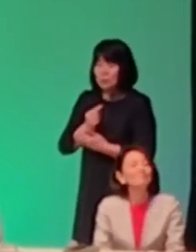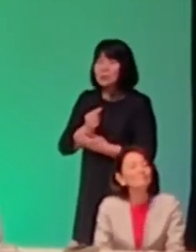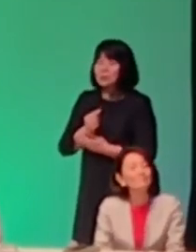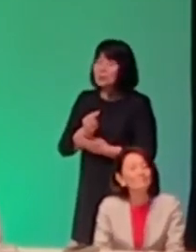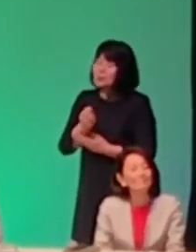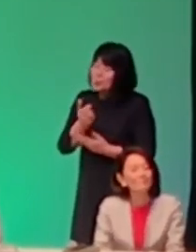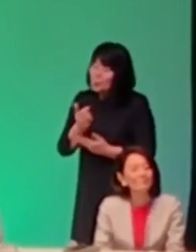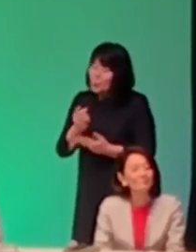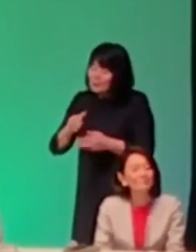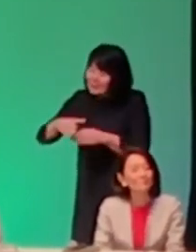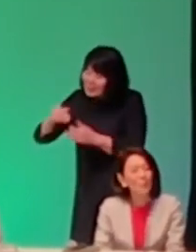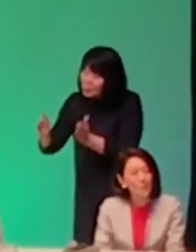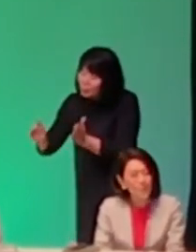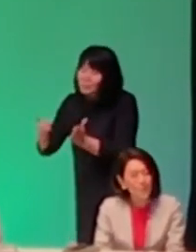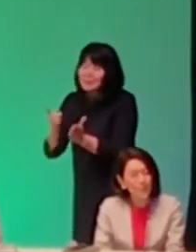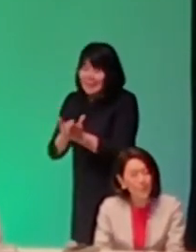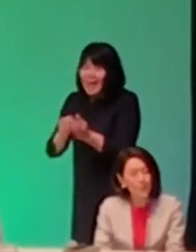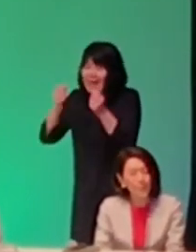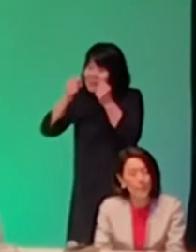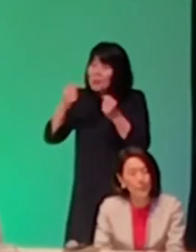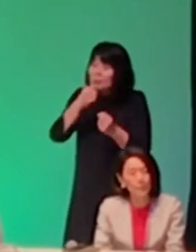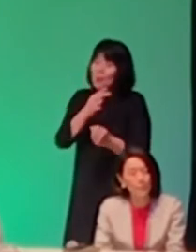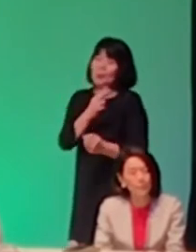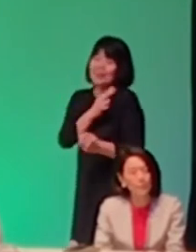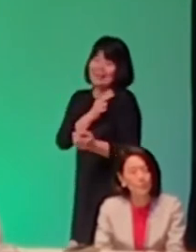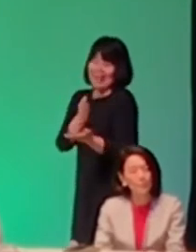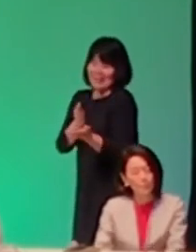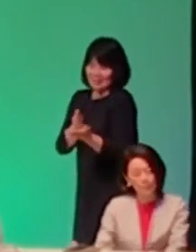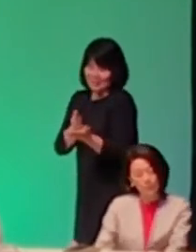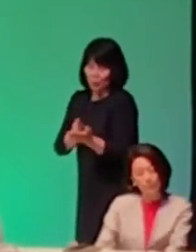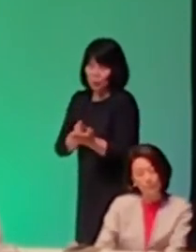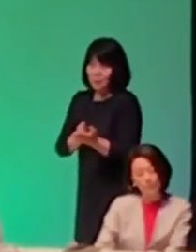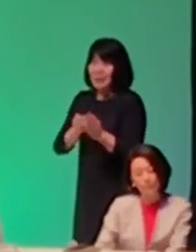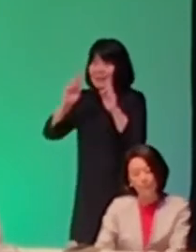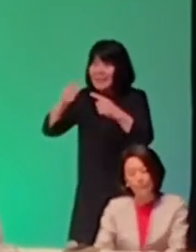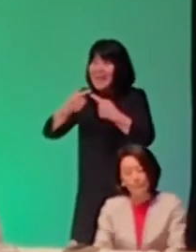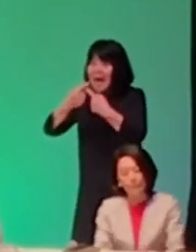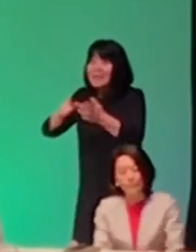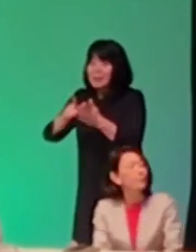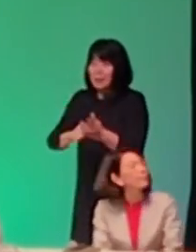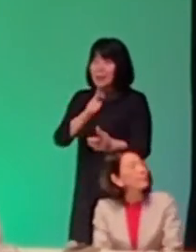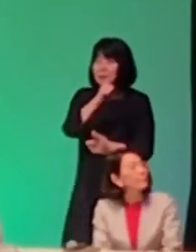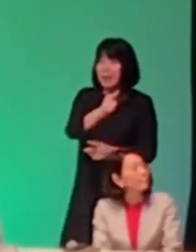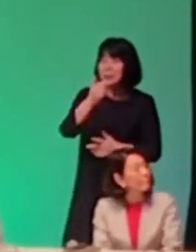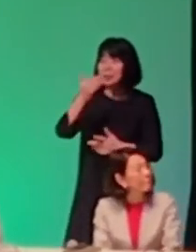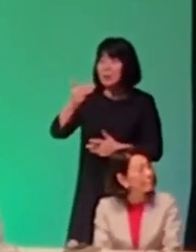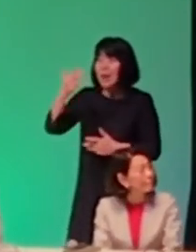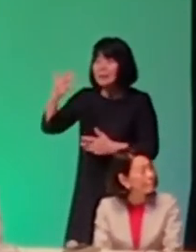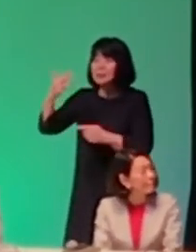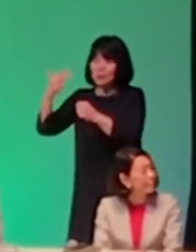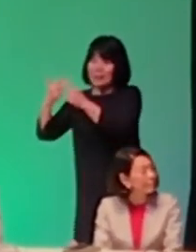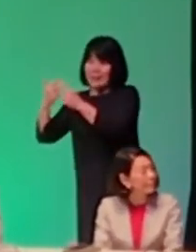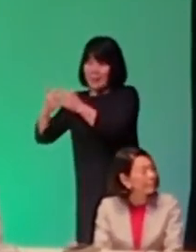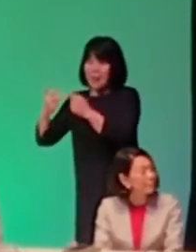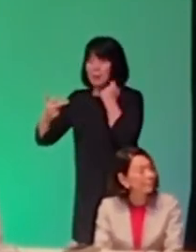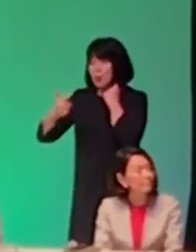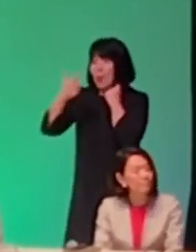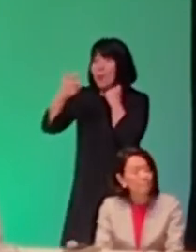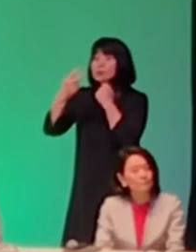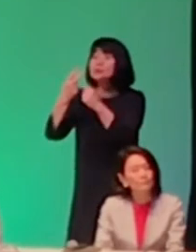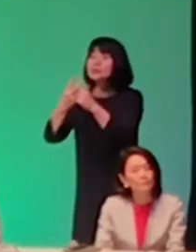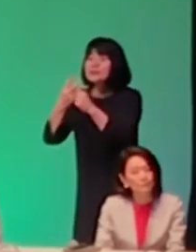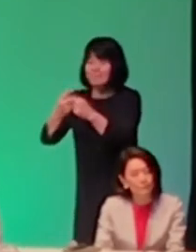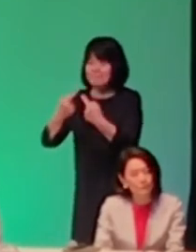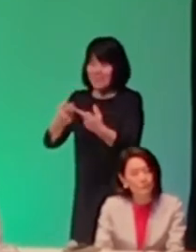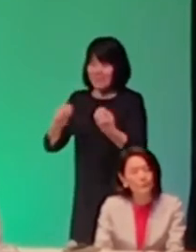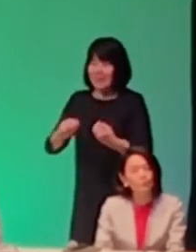ますか私の自己紹介なんですけれども、入社したのが1987年昭和62年にな